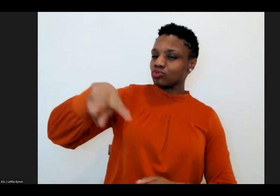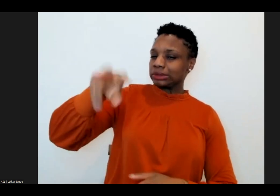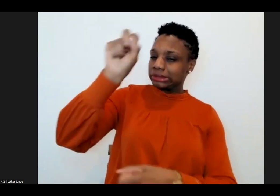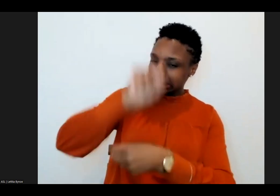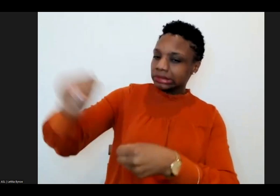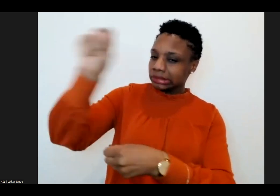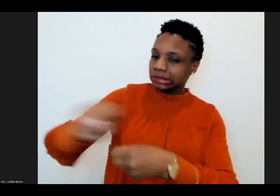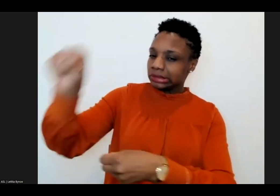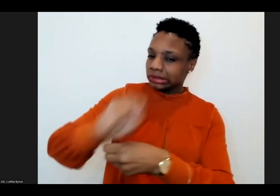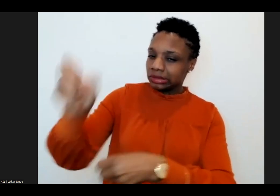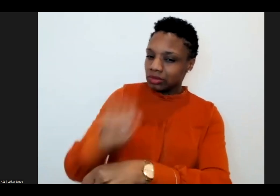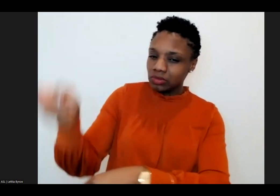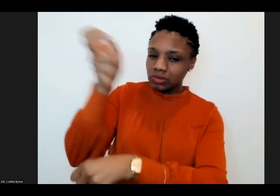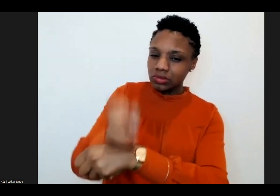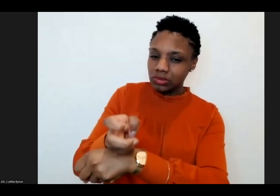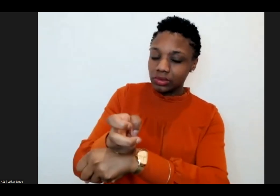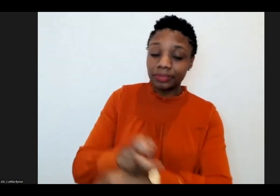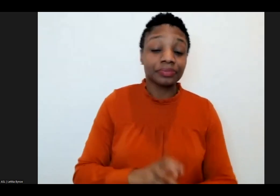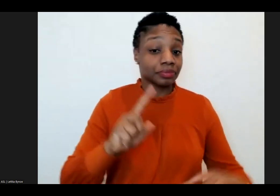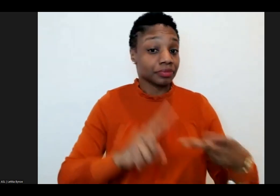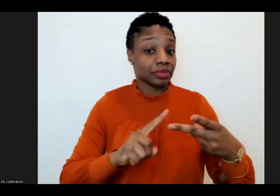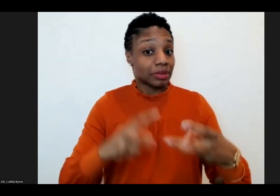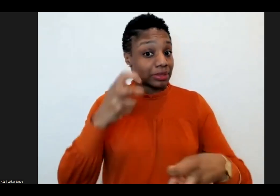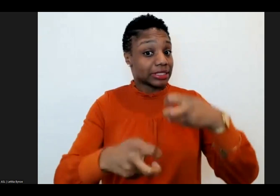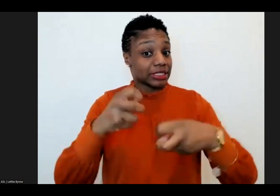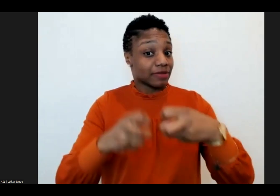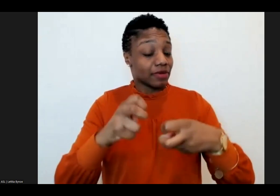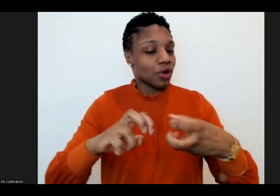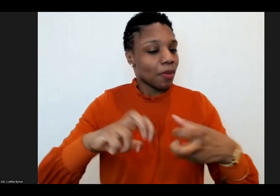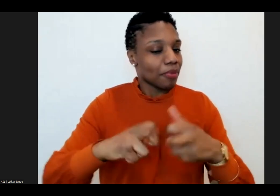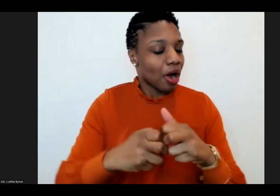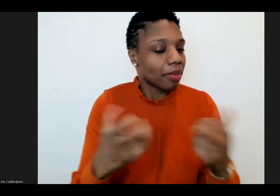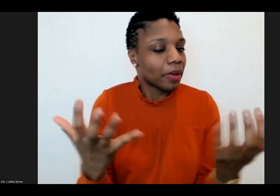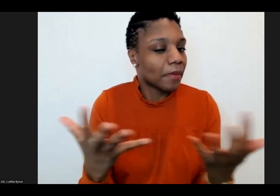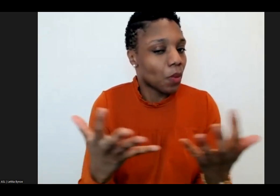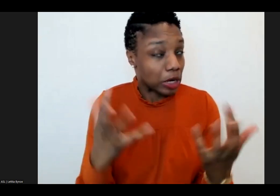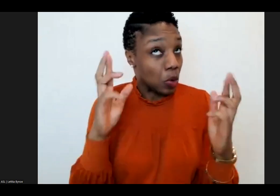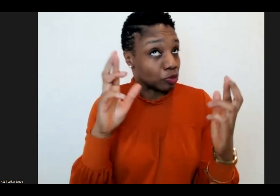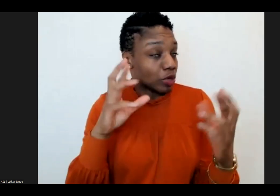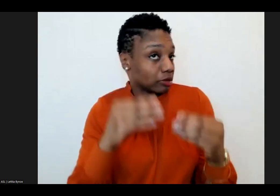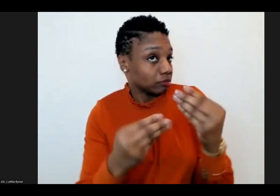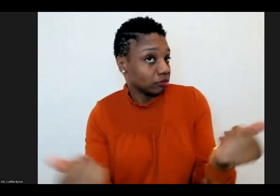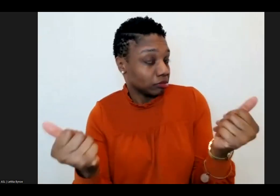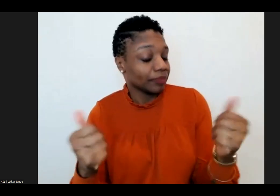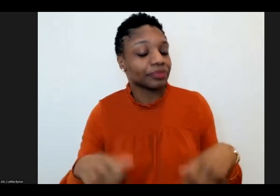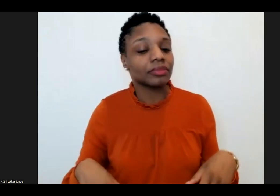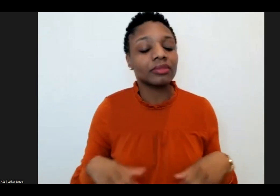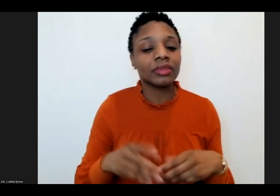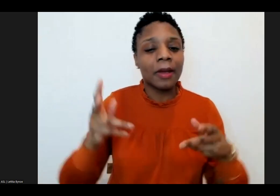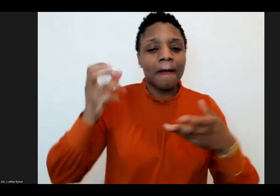que usted ha estado trabajando mucho sobre eso Sé que hay problemas difíciles y espero que